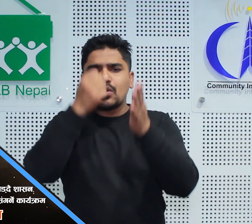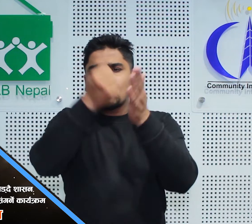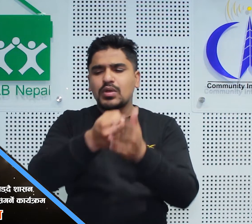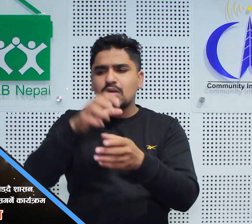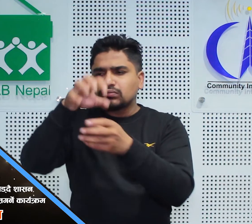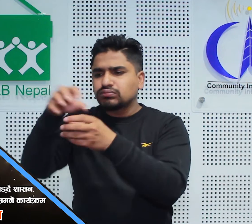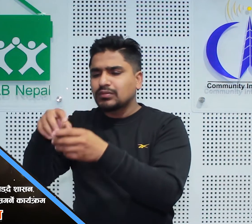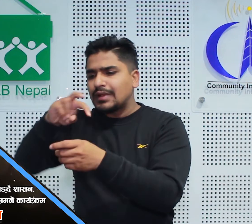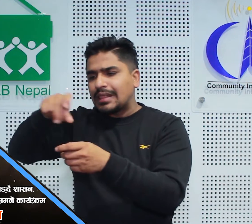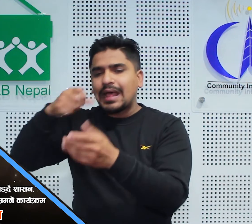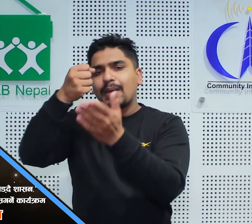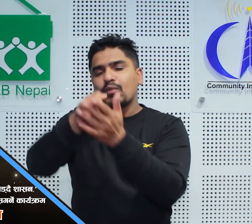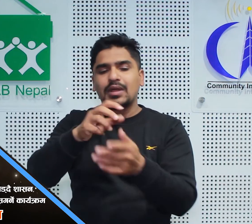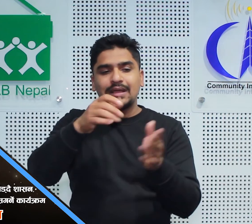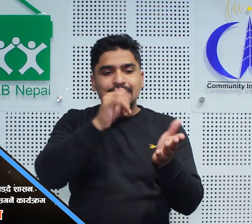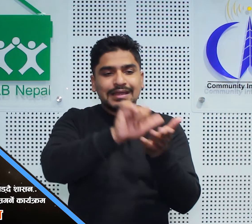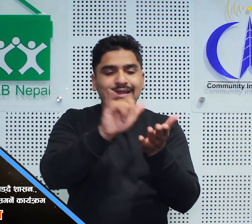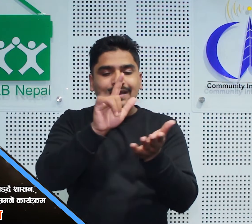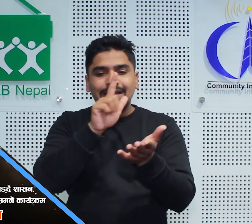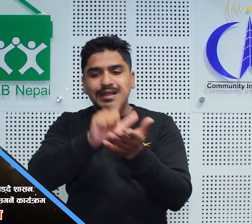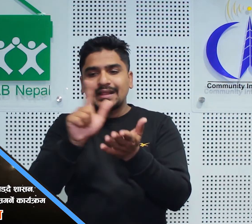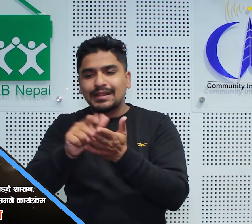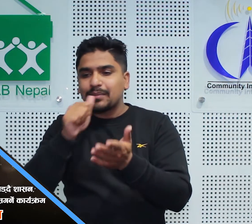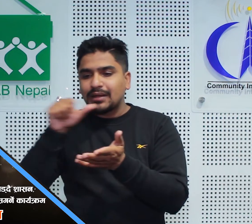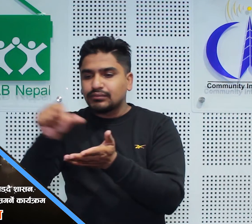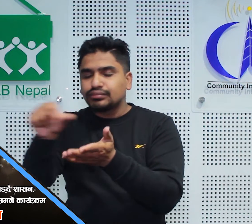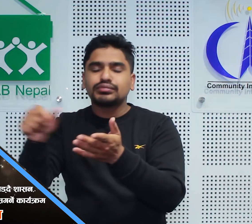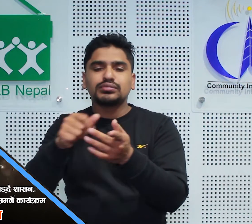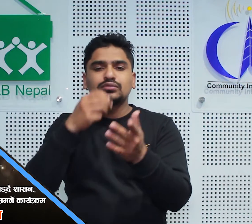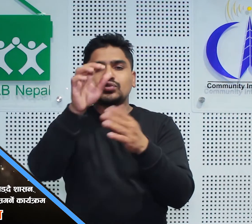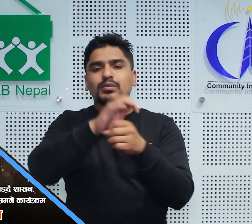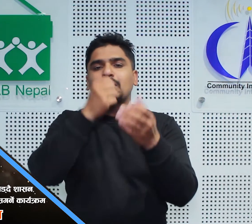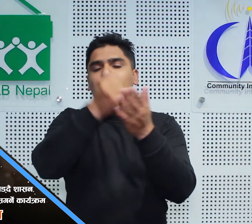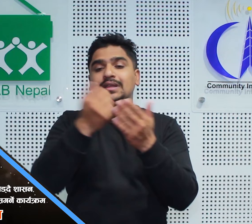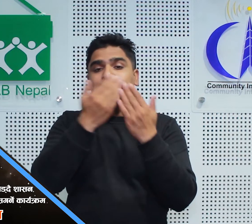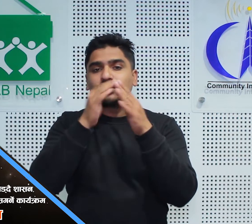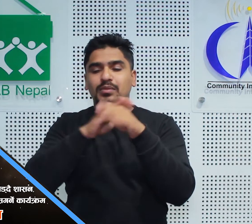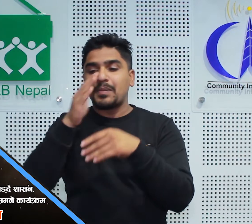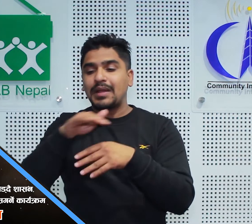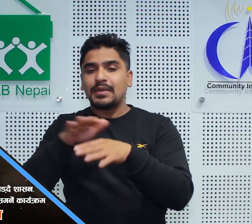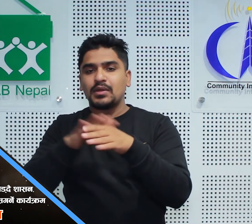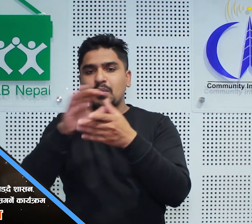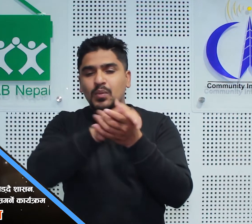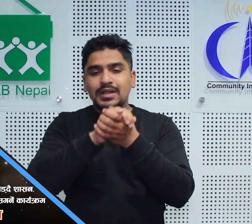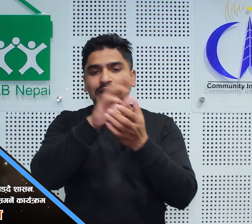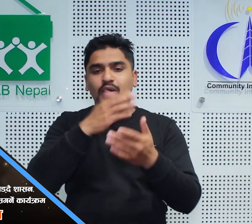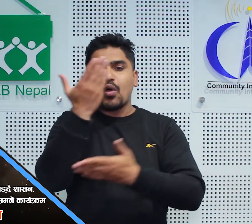टोलमा धारा पुर्यायौँ, खेत खेतमा सिँचाइको सुविधा पुर्यायौँ, विद्यालयहरूमा बालबालिका मैत्री र अपाङ्ग